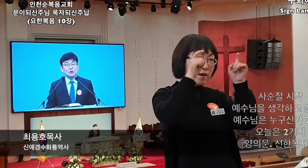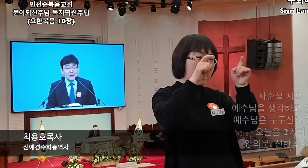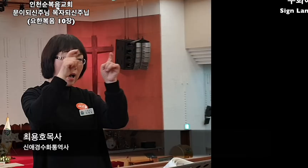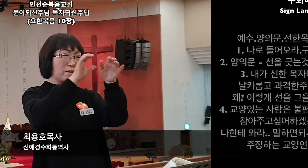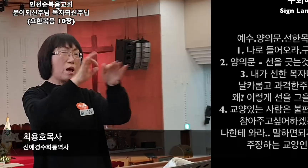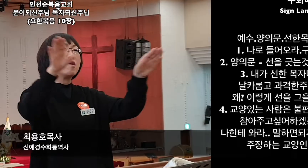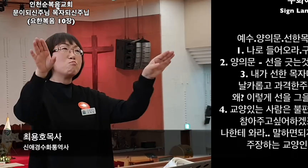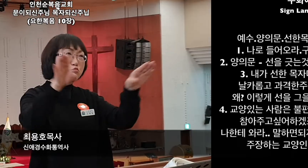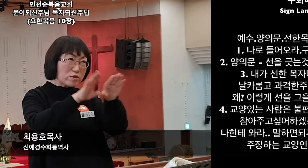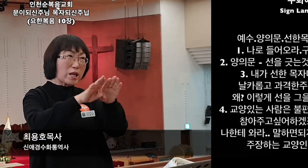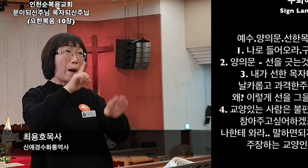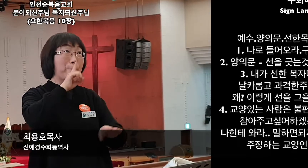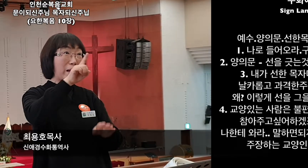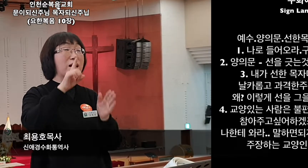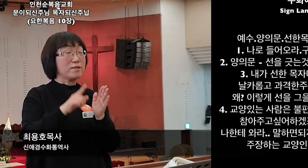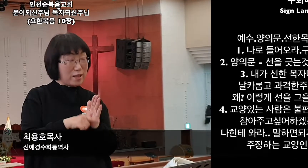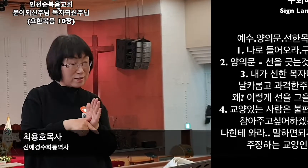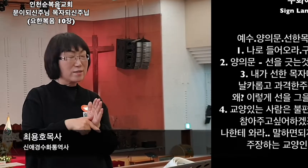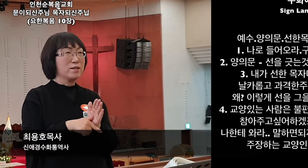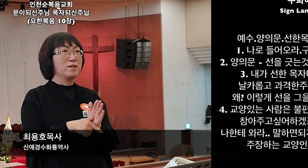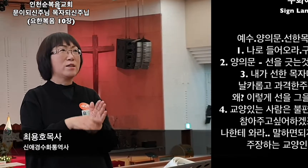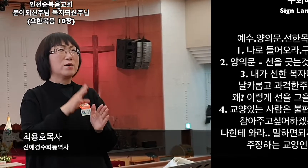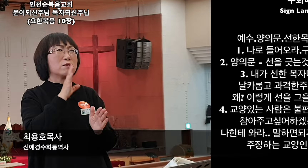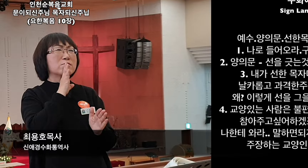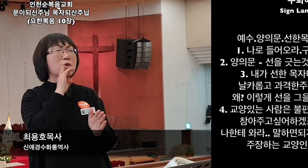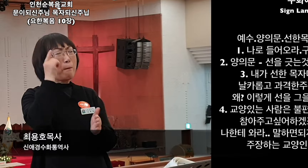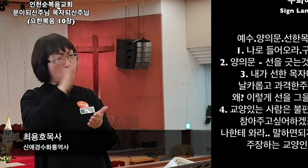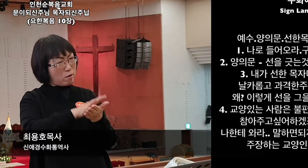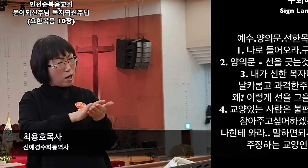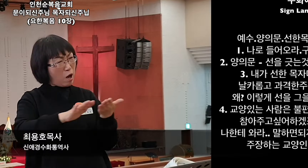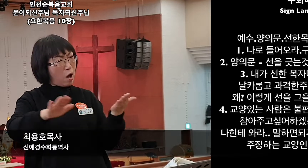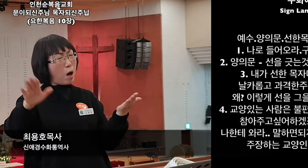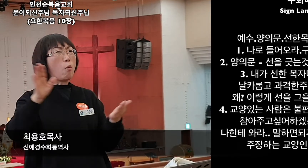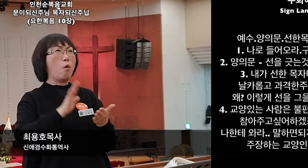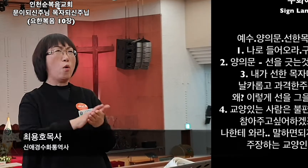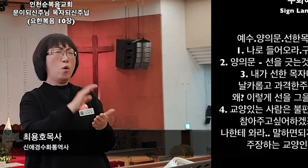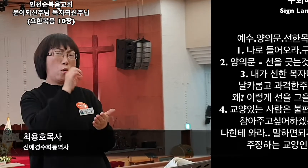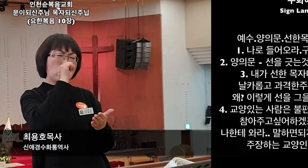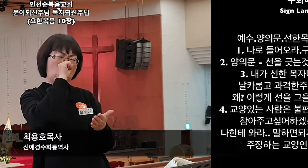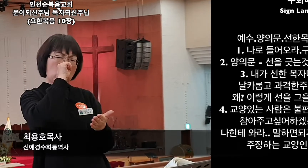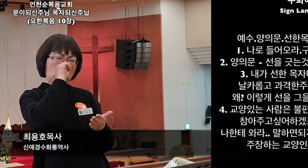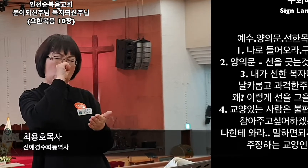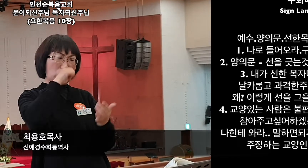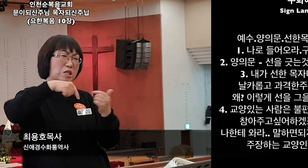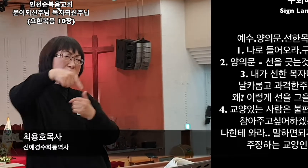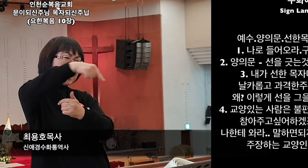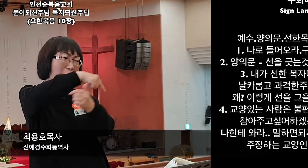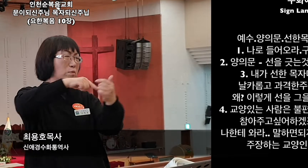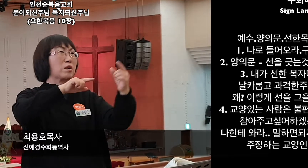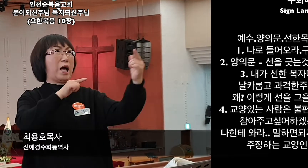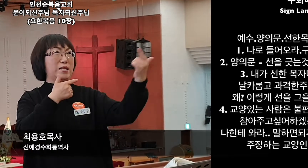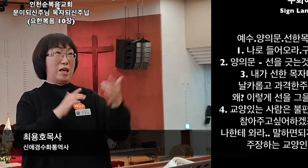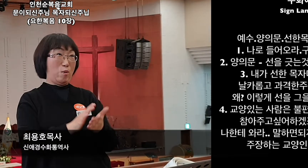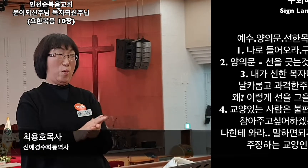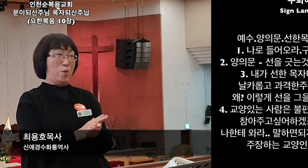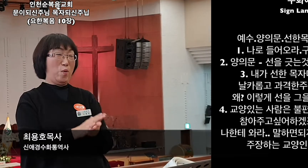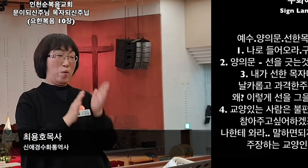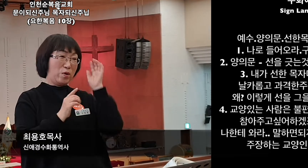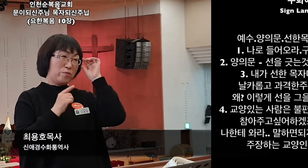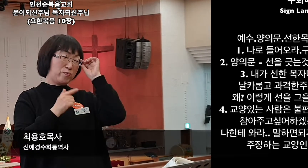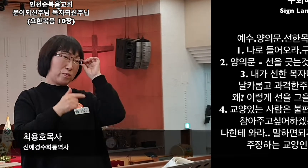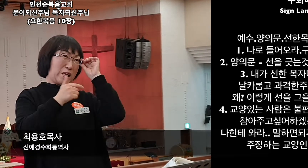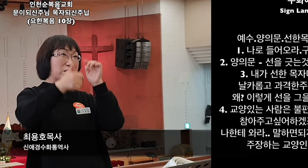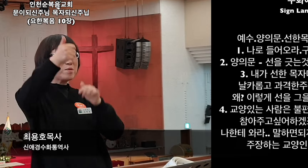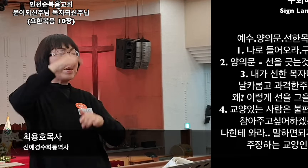양의 문이라고 얘기하실 때는 그렇게 전원적이고 낭만이 넘치는 그런 상황이 아닙니다. 예수님이